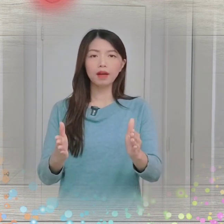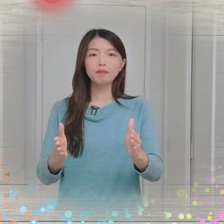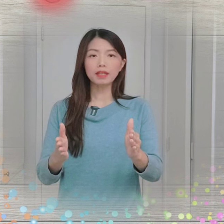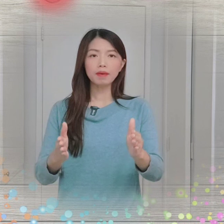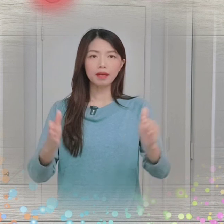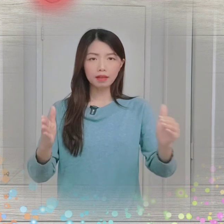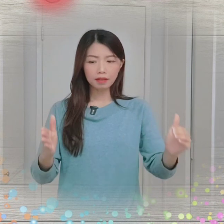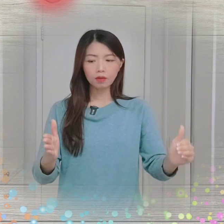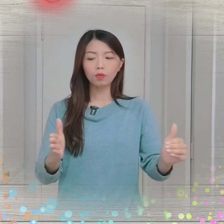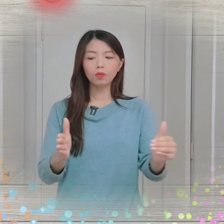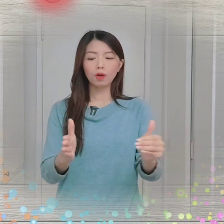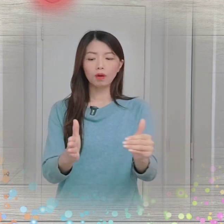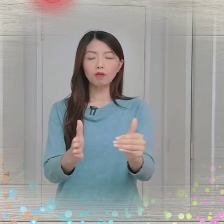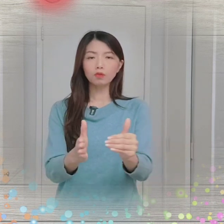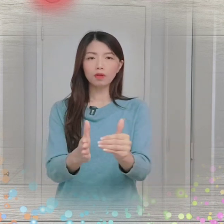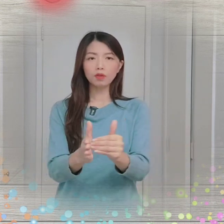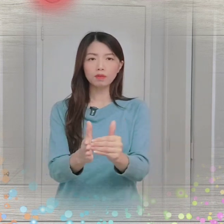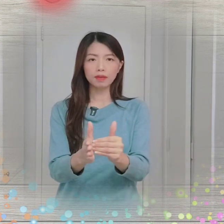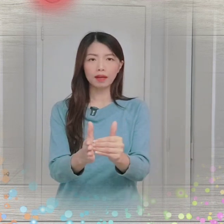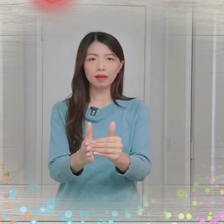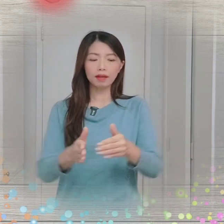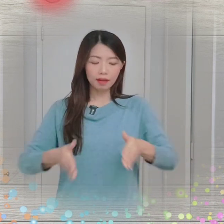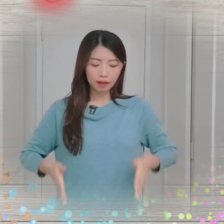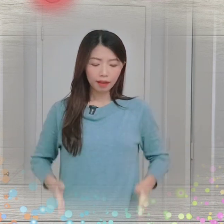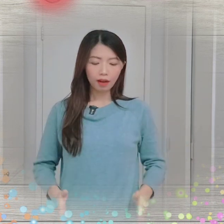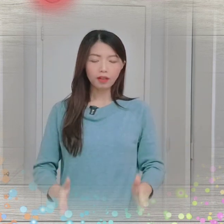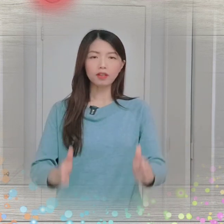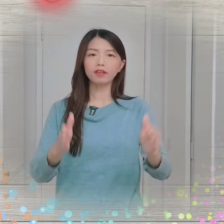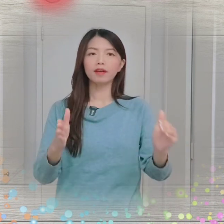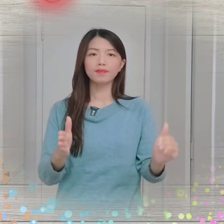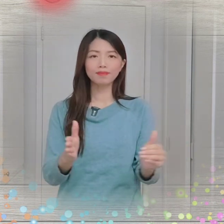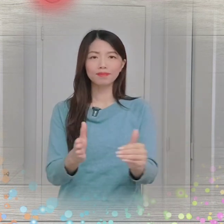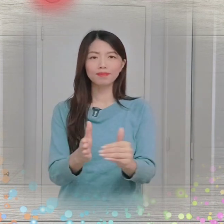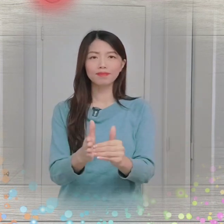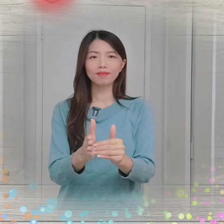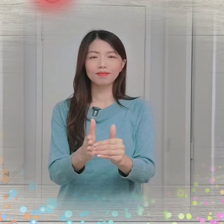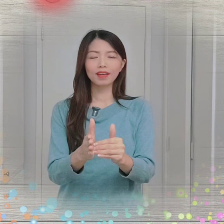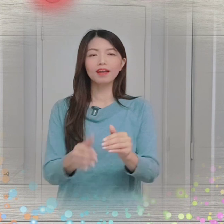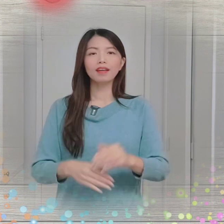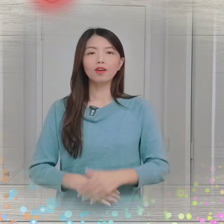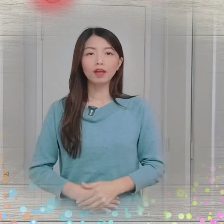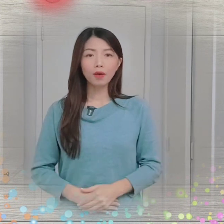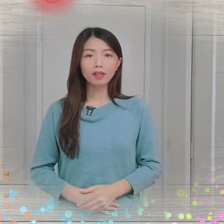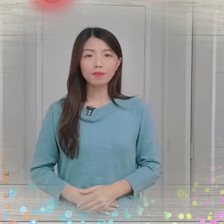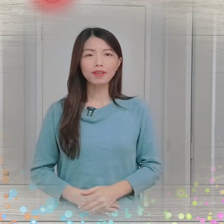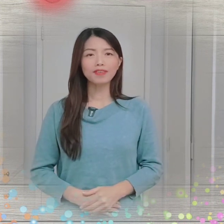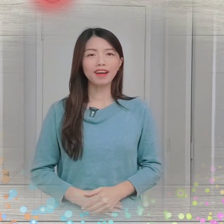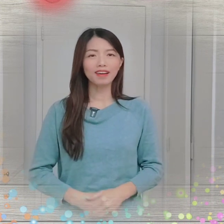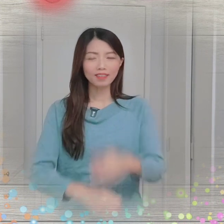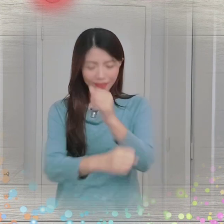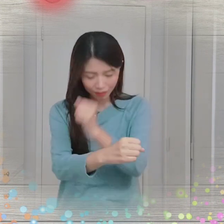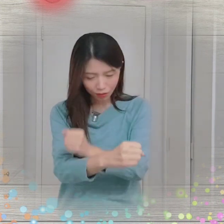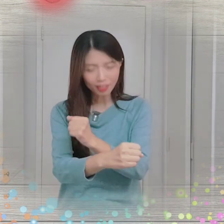마지막에는 과거형 수어를 해줬습니다. 태어나셨네 이렇게 표현하시면